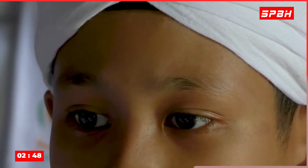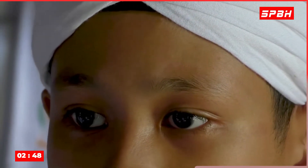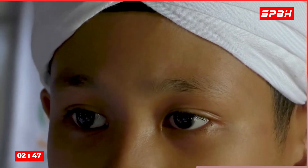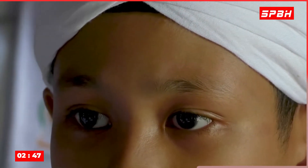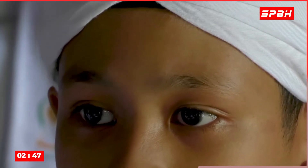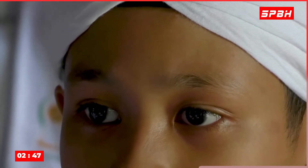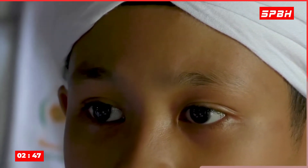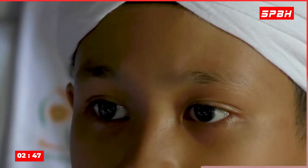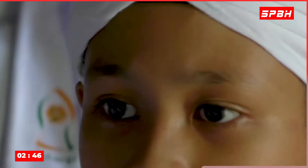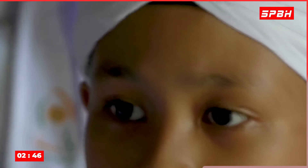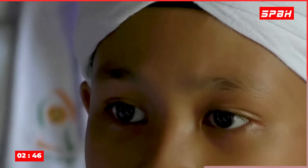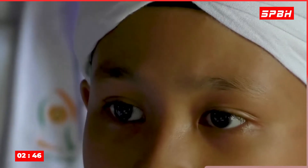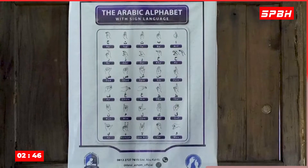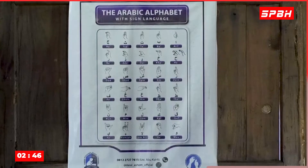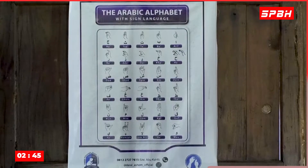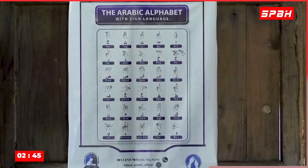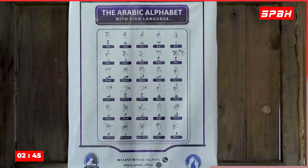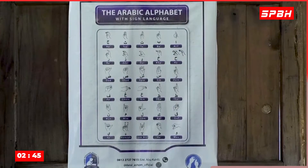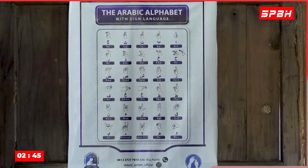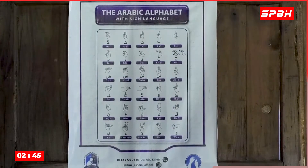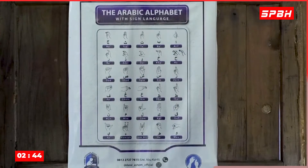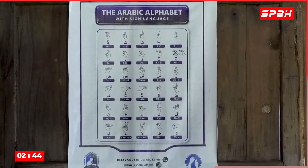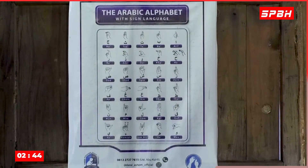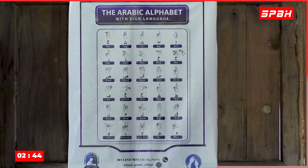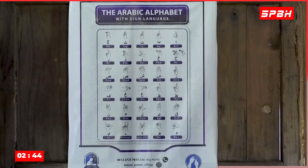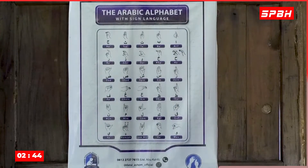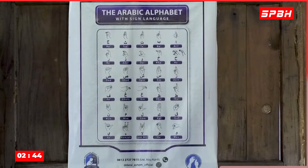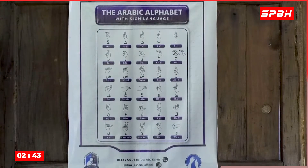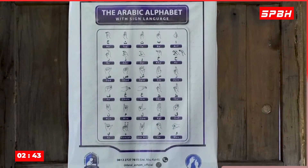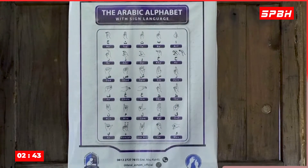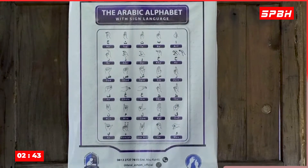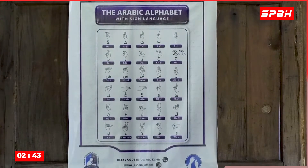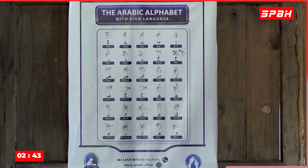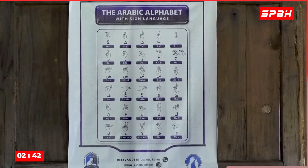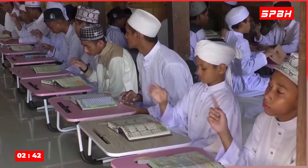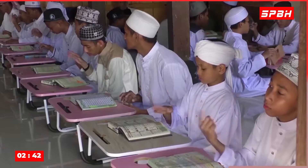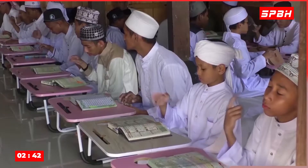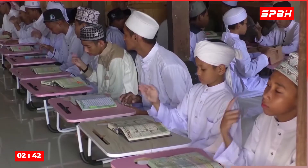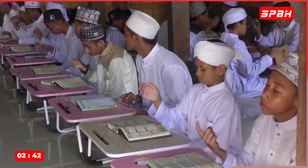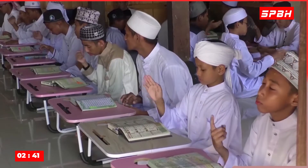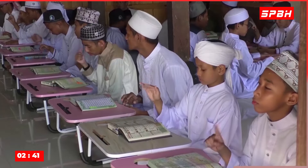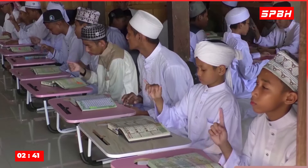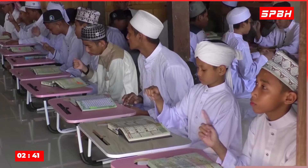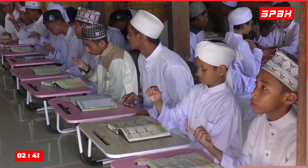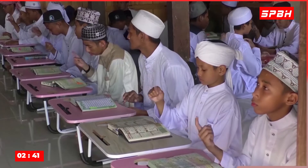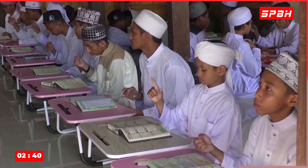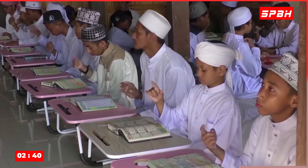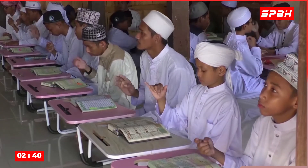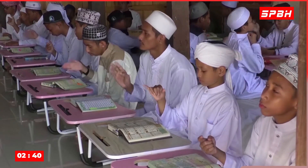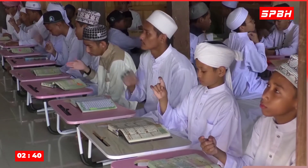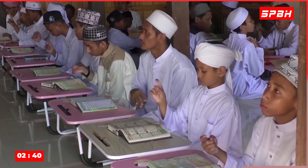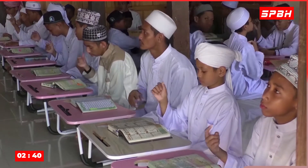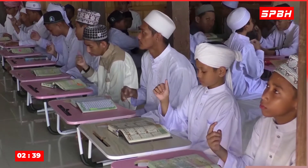kinh Koran bằng ngôn ngữ ký hiệu ở Yogyakarta. Giáo viên tôn giáo Abu Kafi đã mở trường Darul Ashom vào